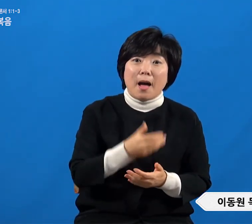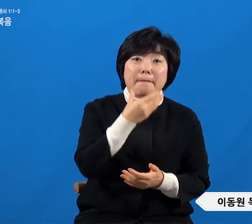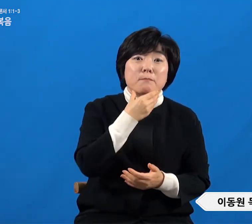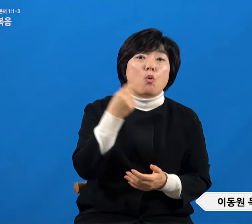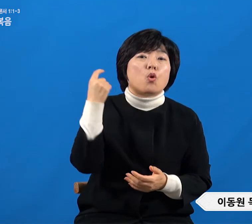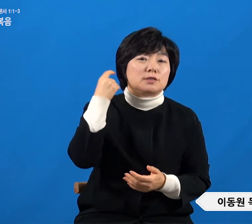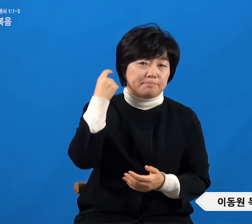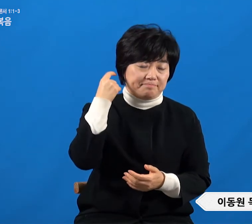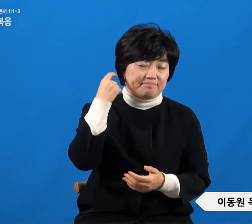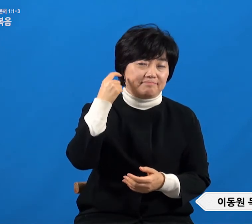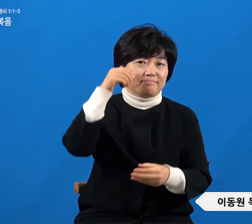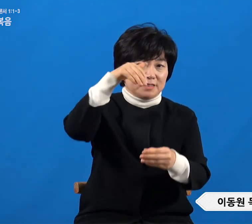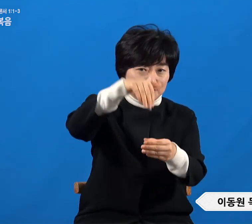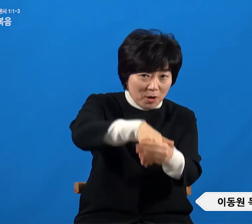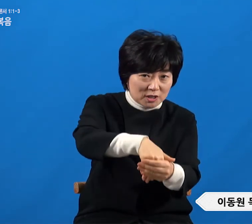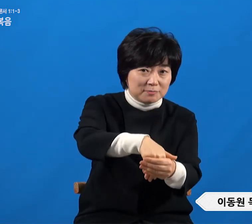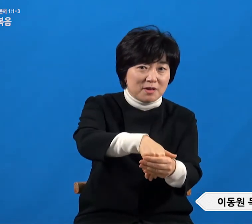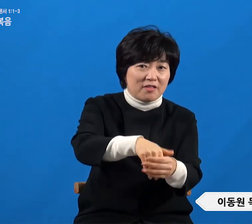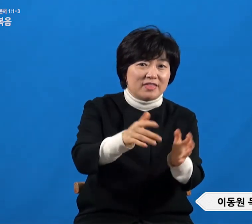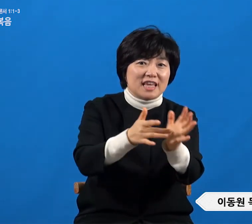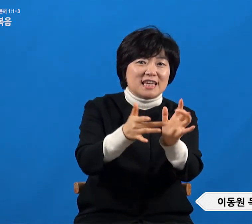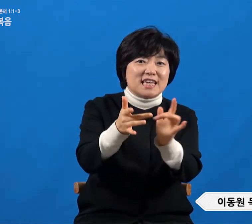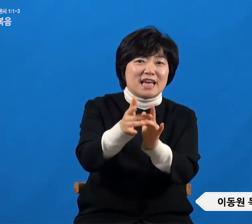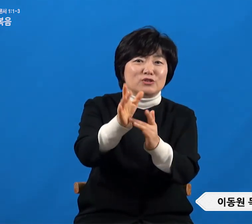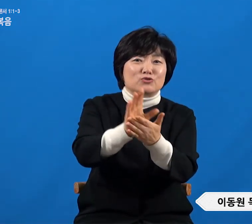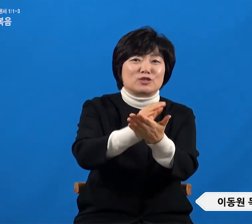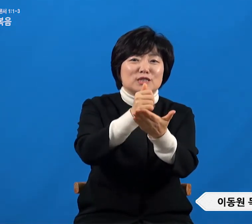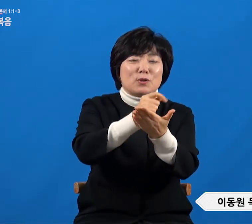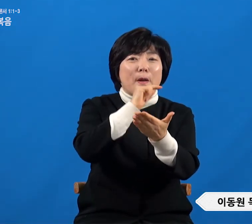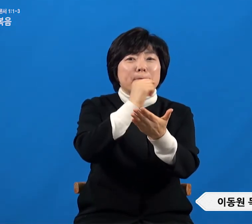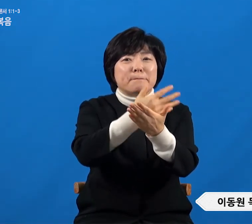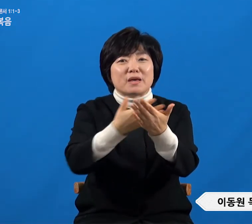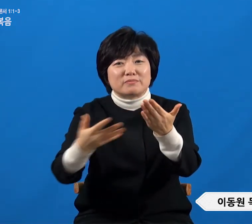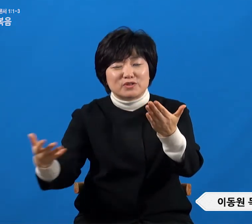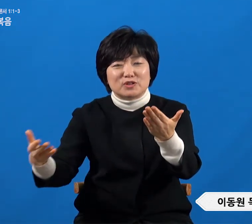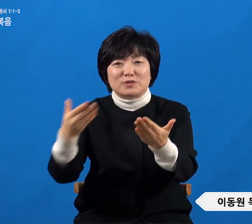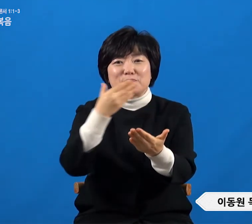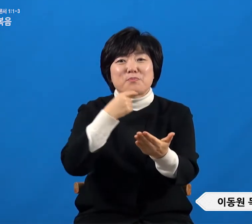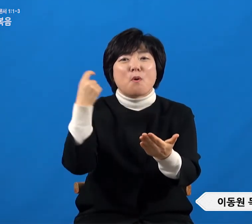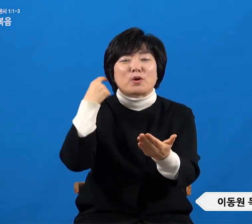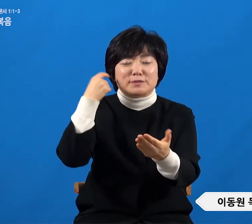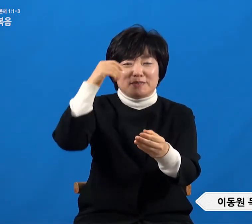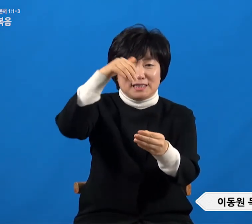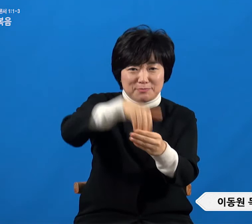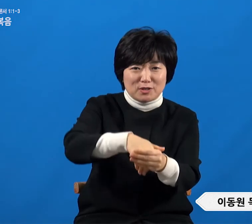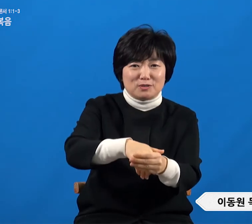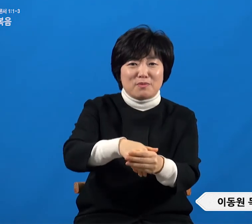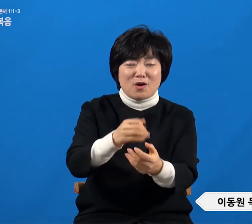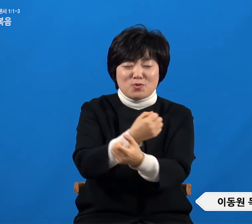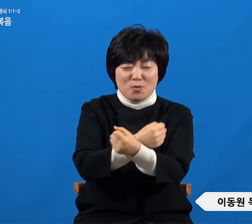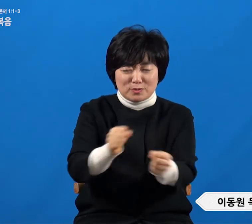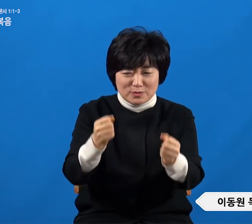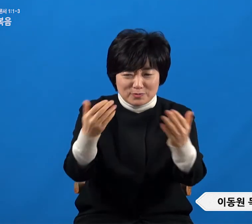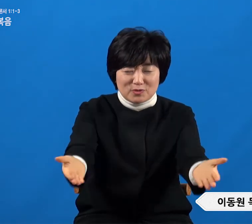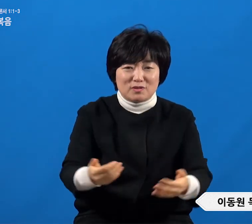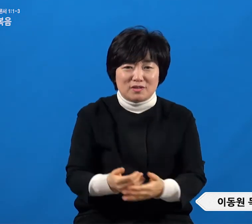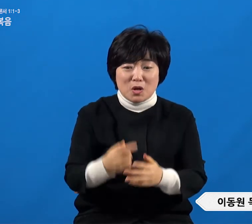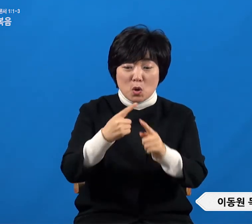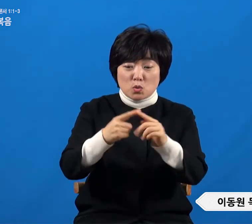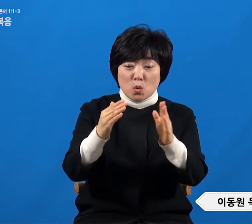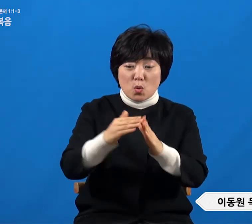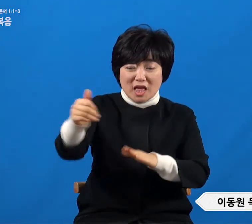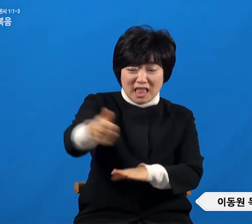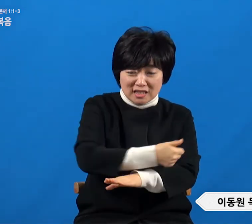복음이 심어지면, 예수 그리스도의 피 묻은 복음이 심어지면, 용서의 복음이 심어지면, 교회만 그냥 나와갖고는 안 변해. 교회